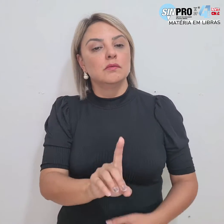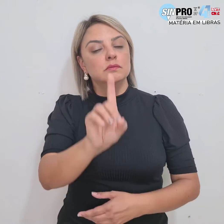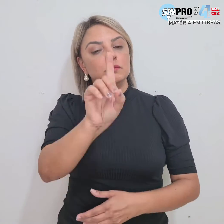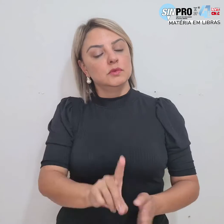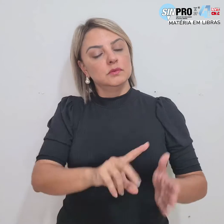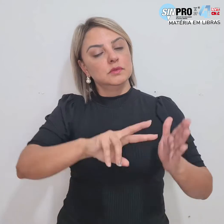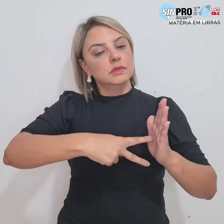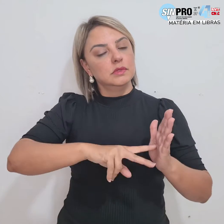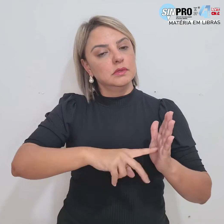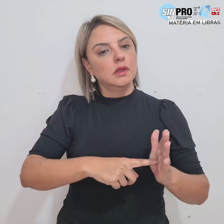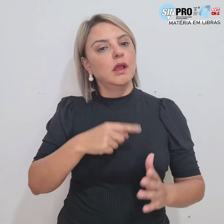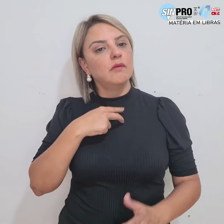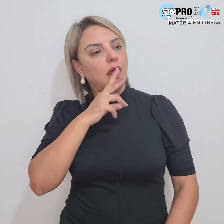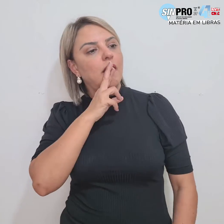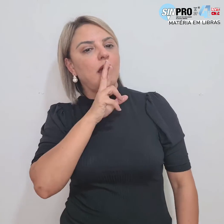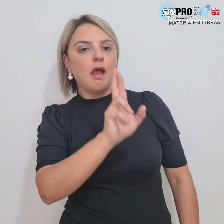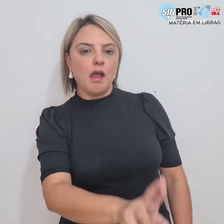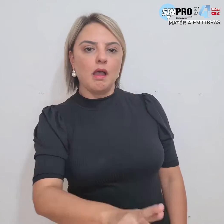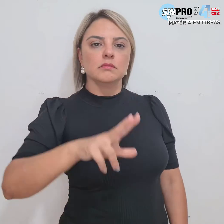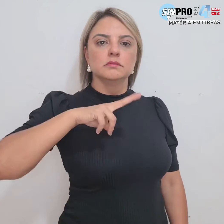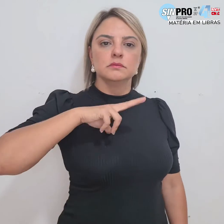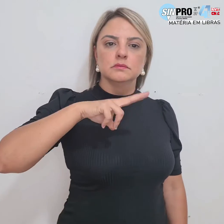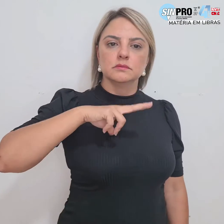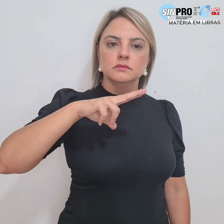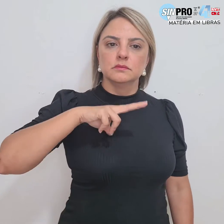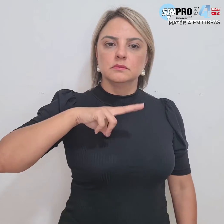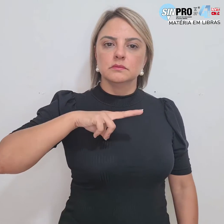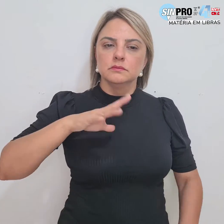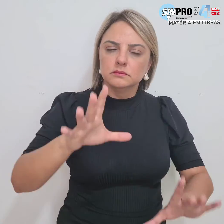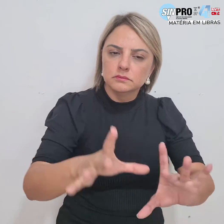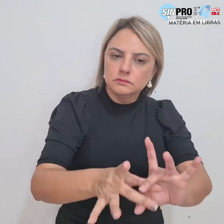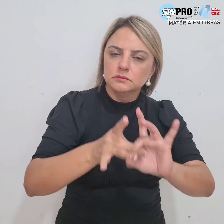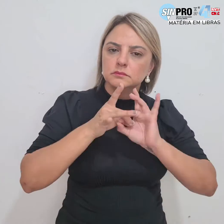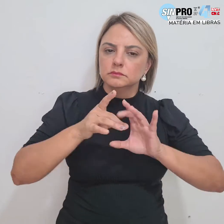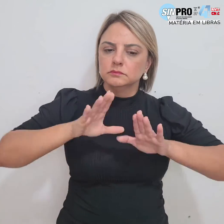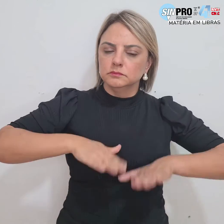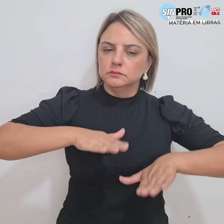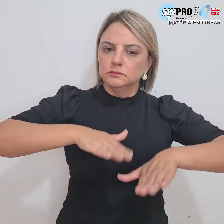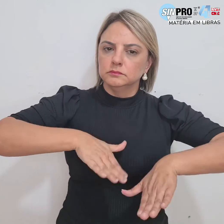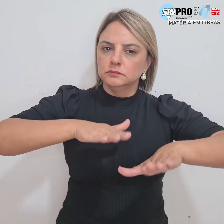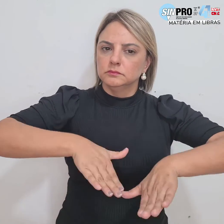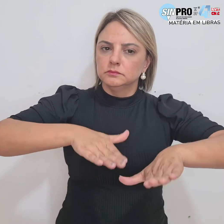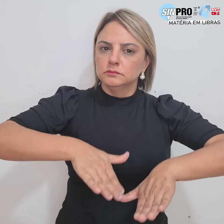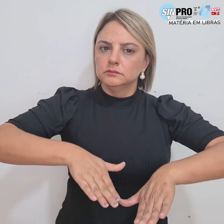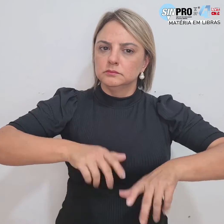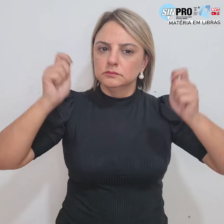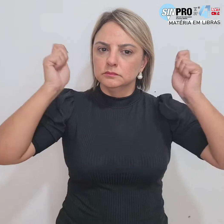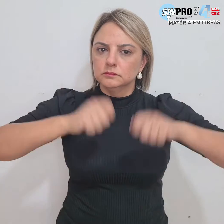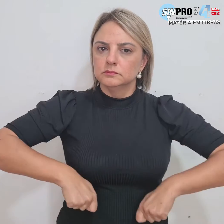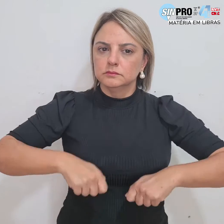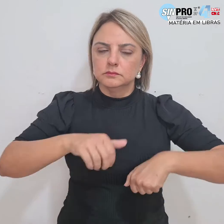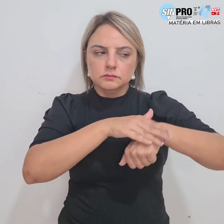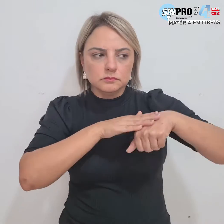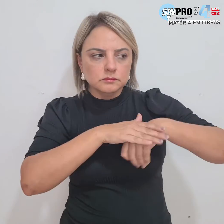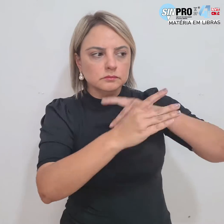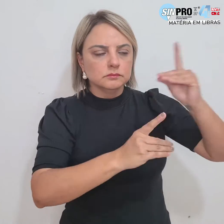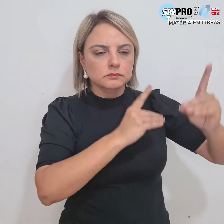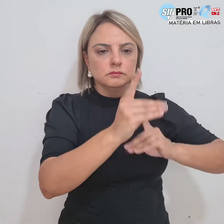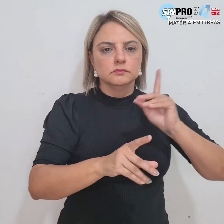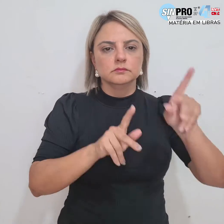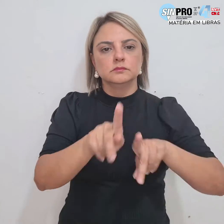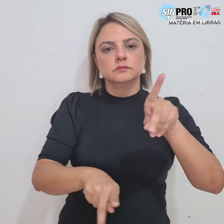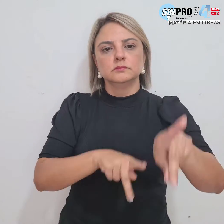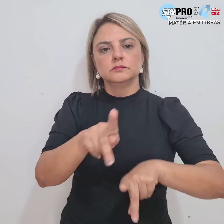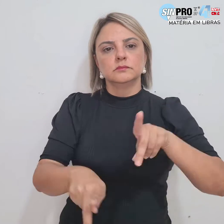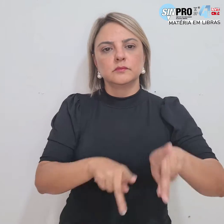dirigente do STU DF. Vamos dar uma resposta aos privatistas com muita unidade, mobilização e capacidade de